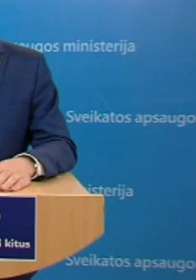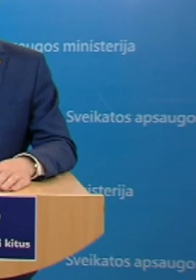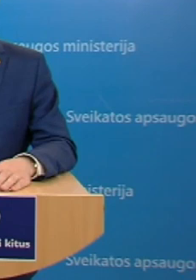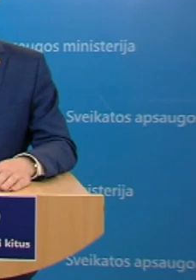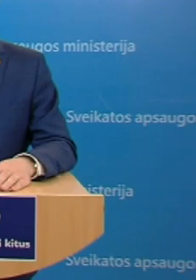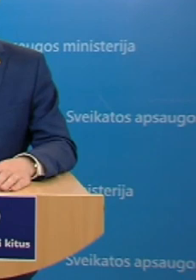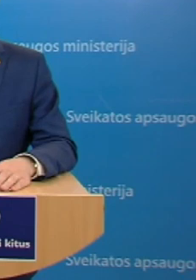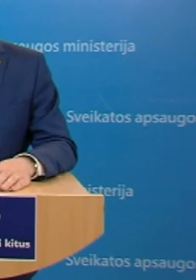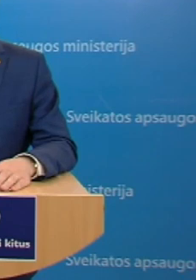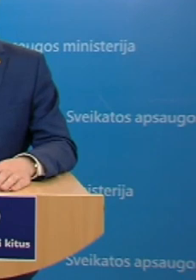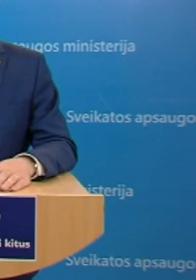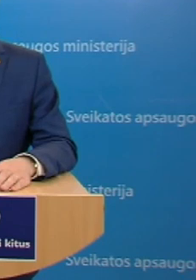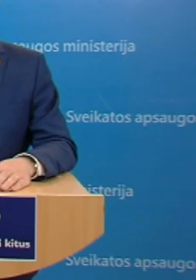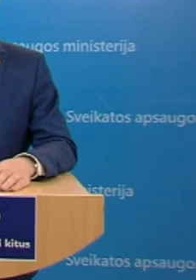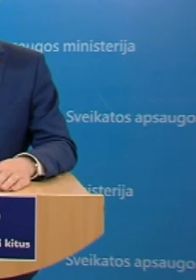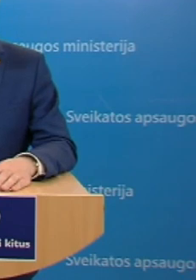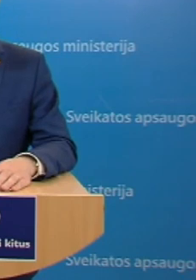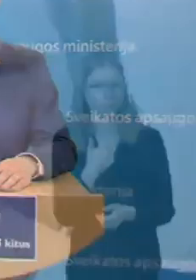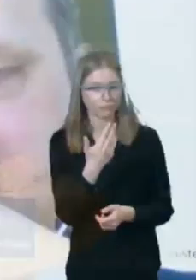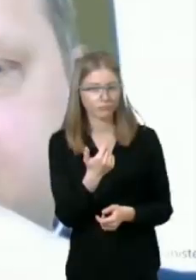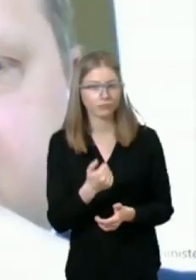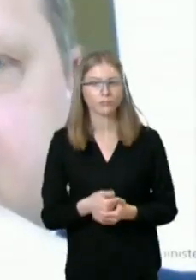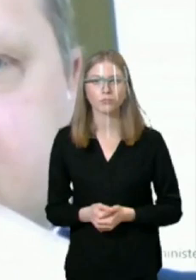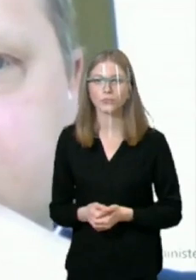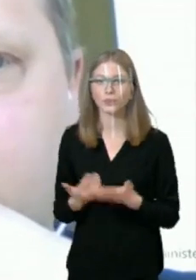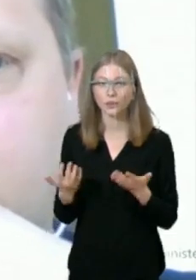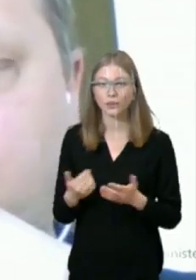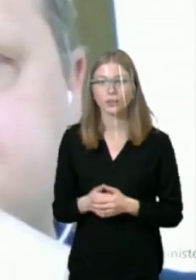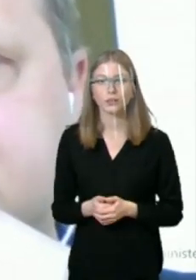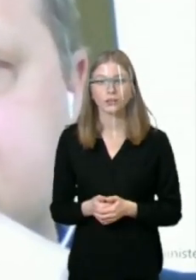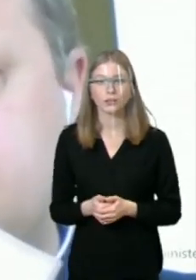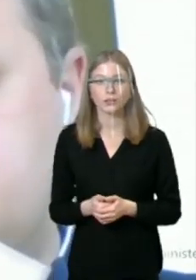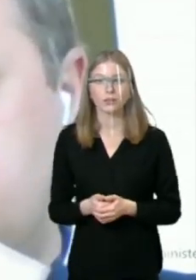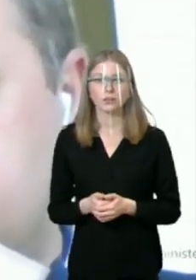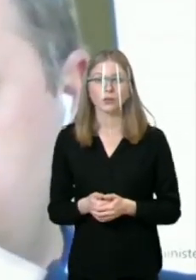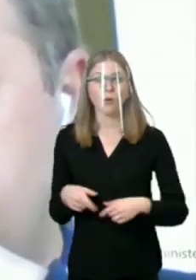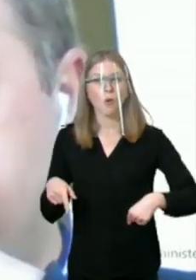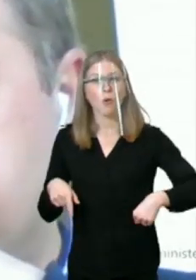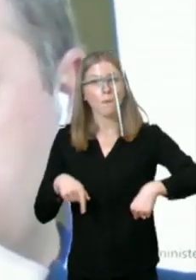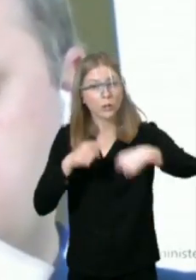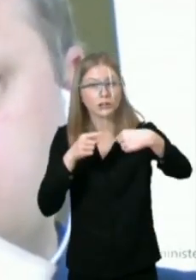Ar dabar girdit? Girdim, taip. Taip, opozicija yra